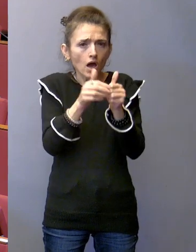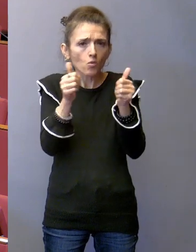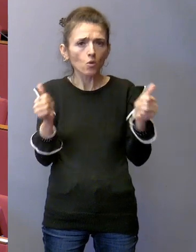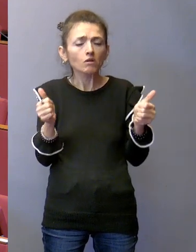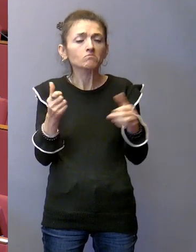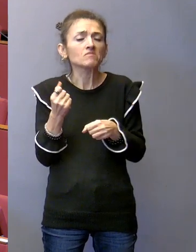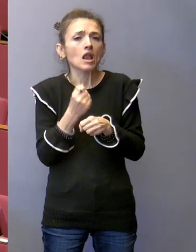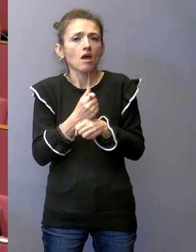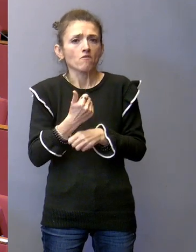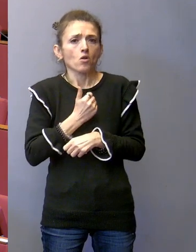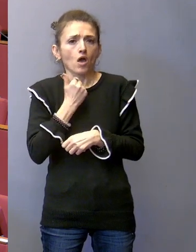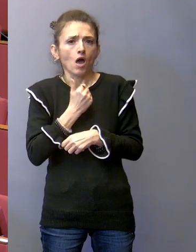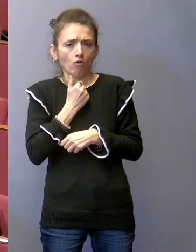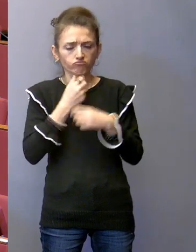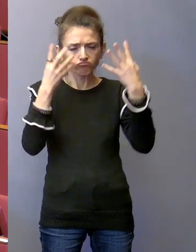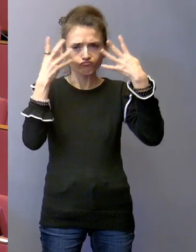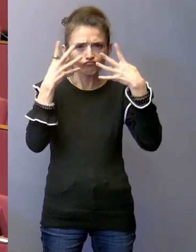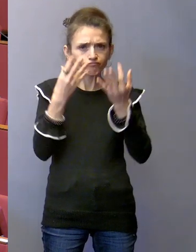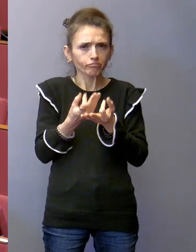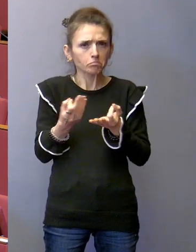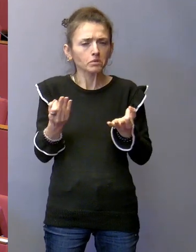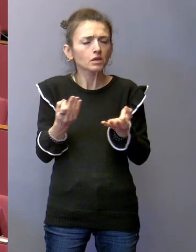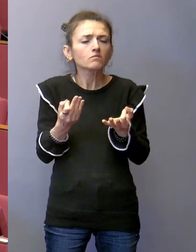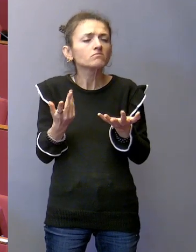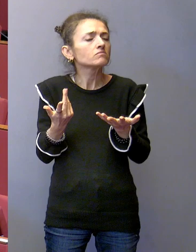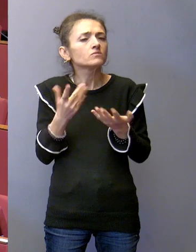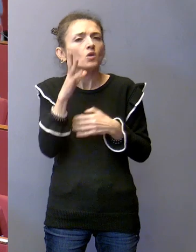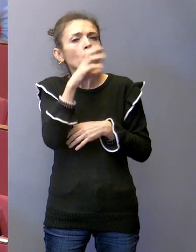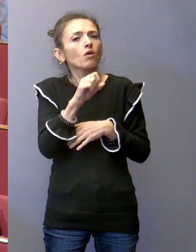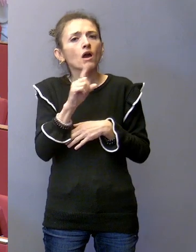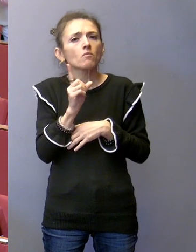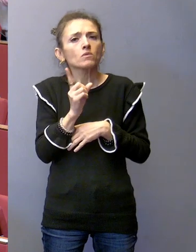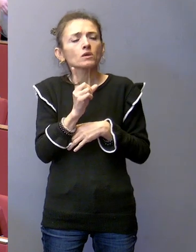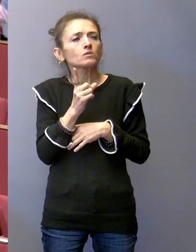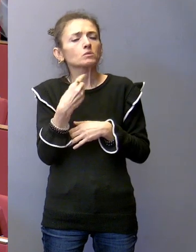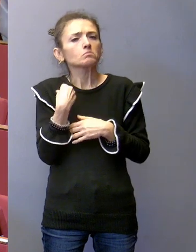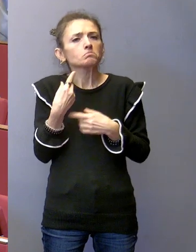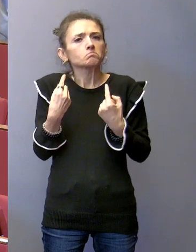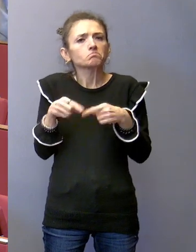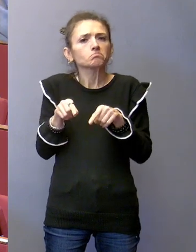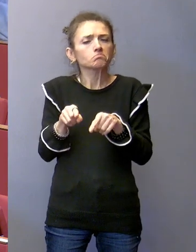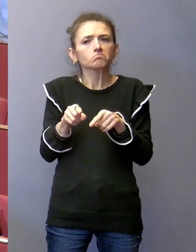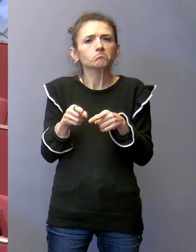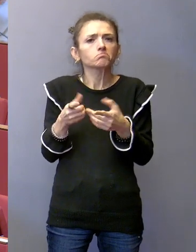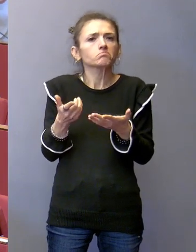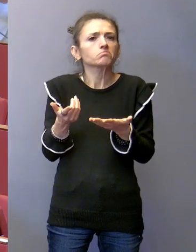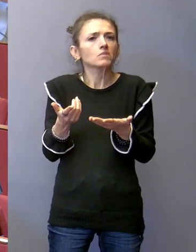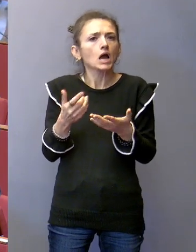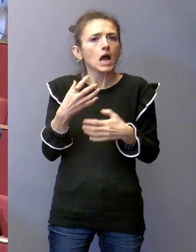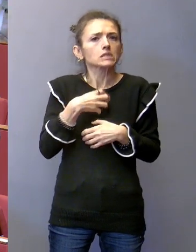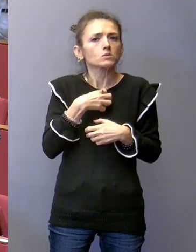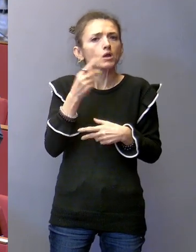autonomo ma razionale non capisco onestamente perché non possano essere vagliati anche